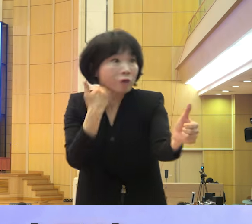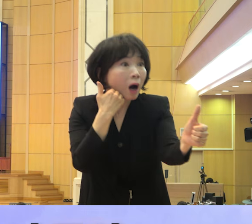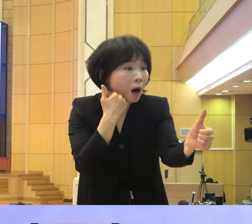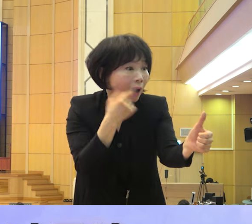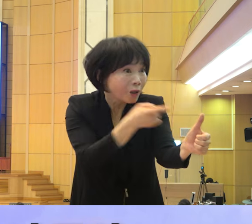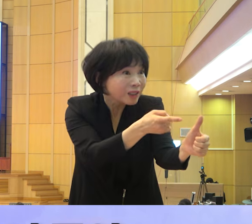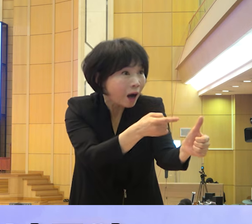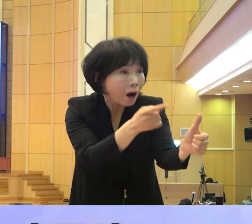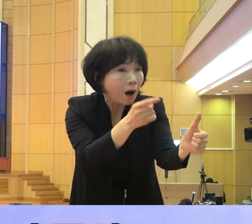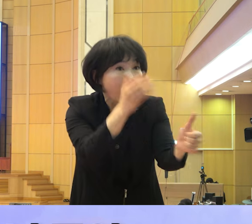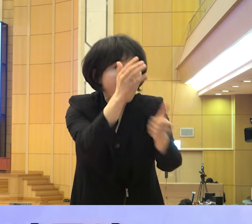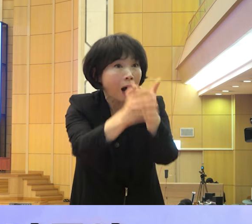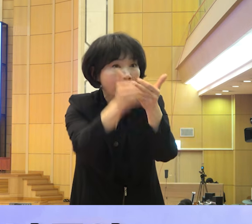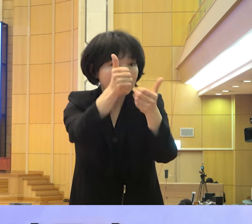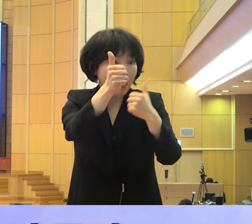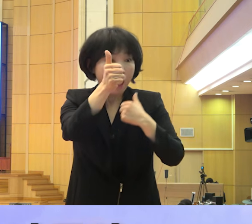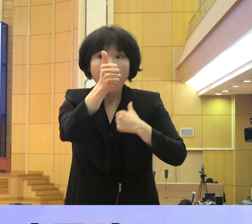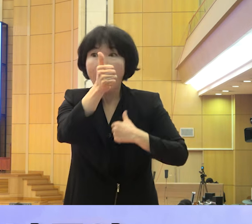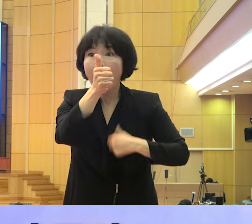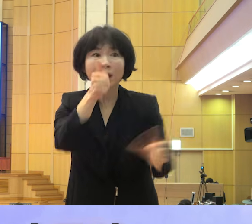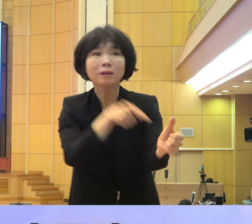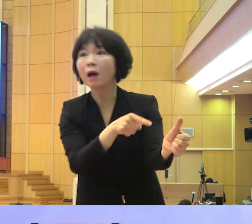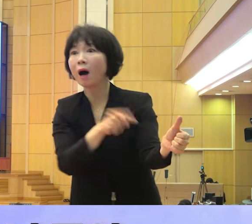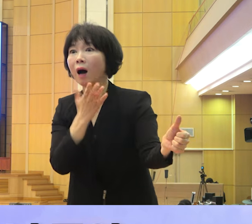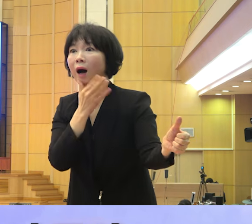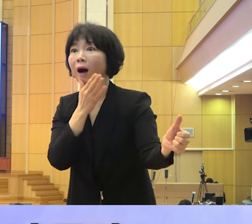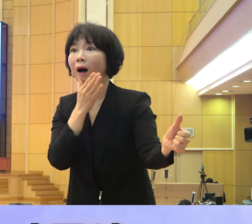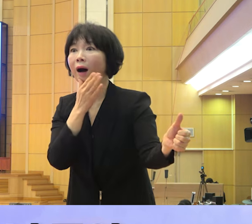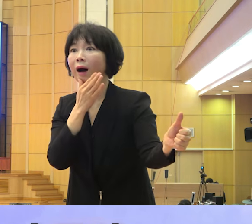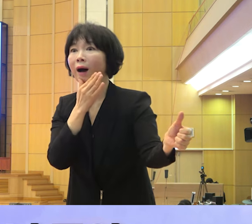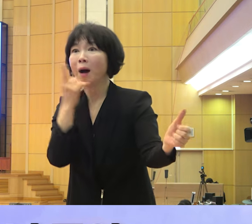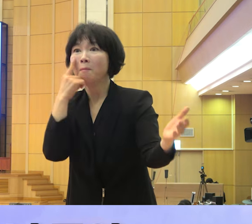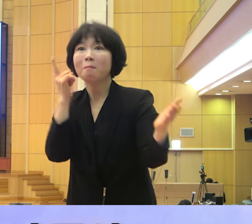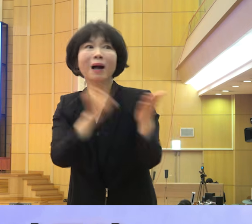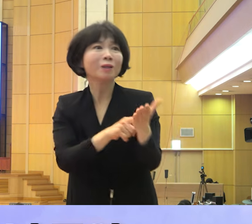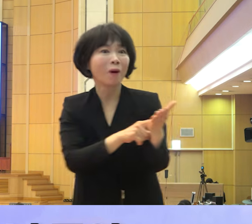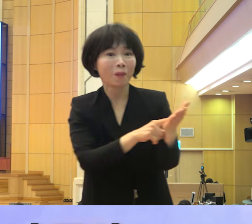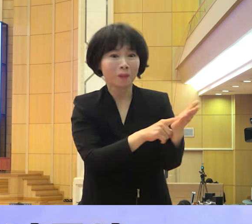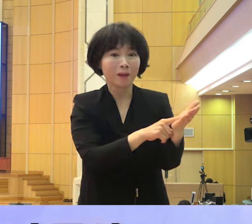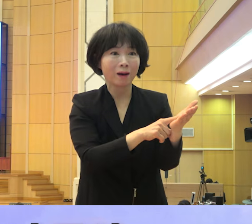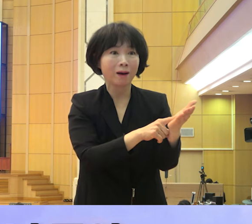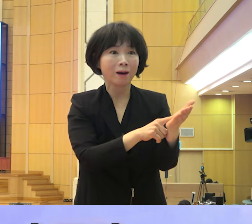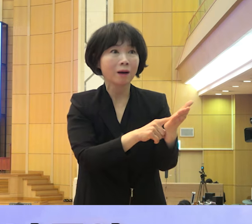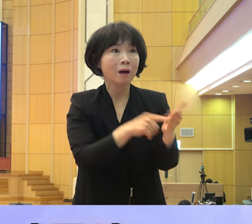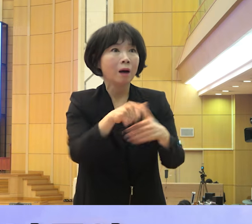그때부터 세례 요한이는 막 그냥 마음에 그냥